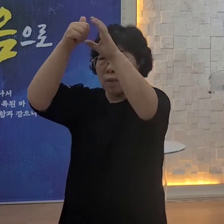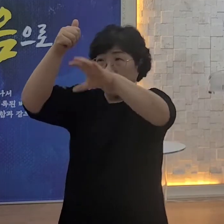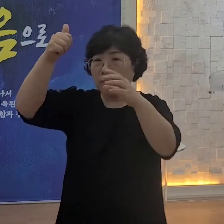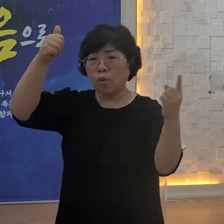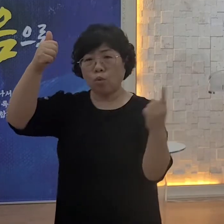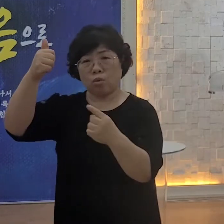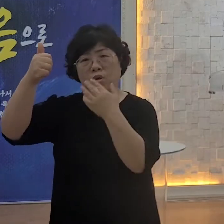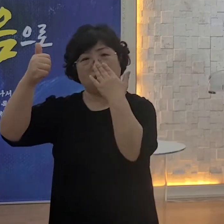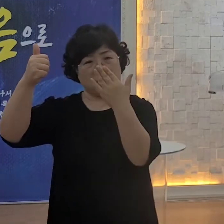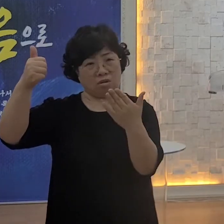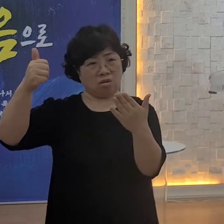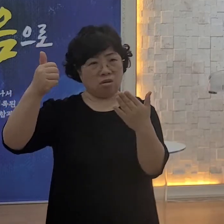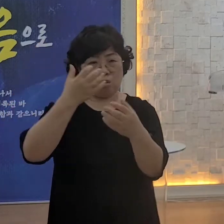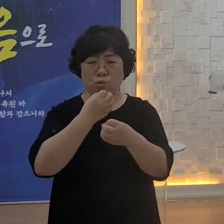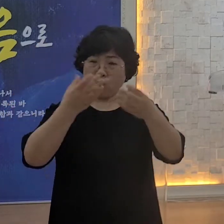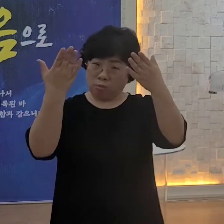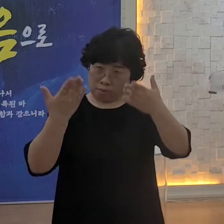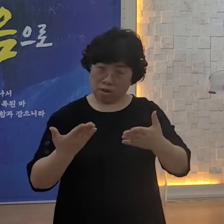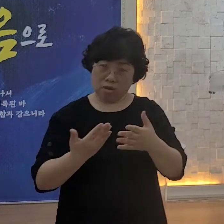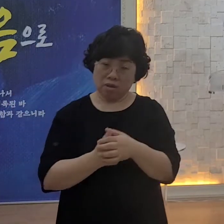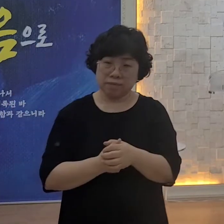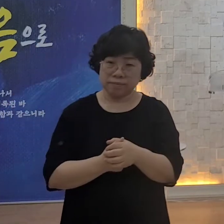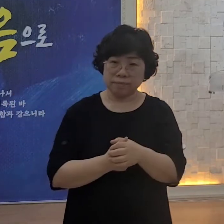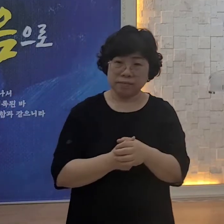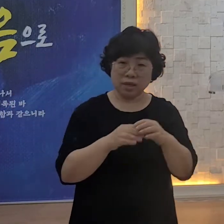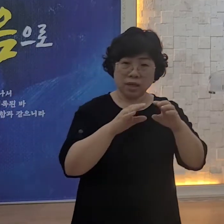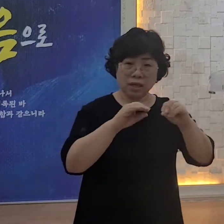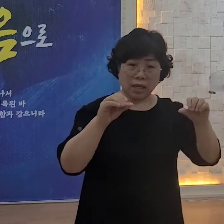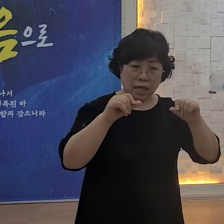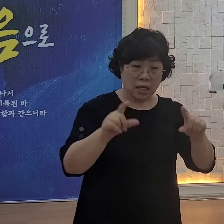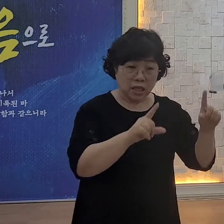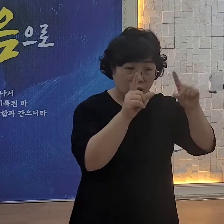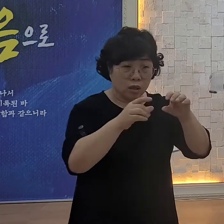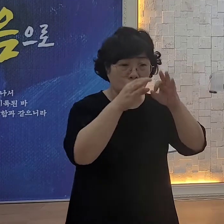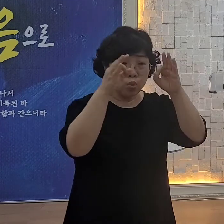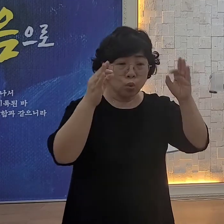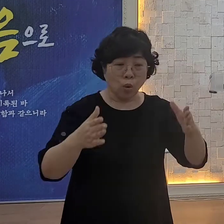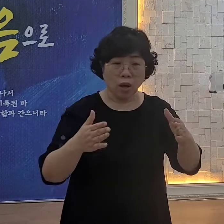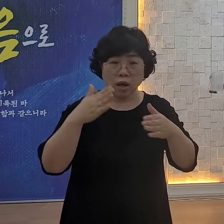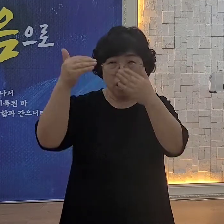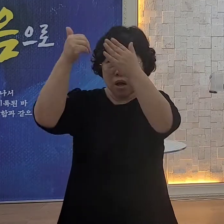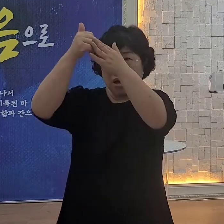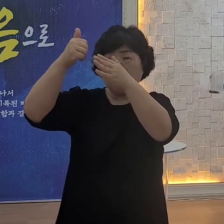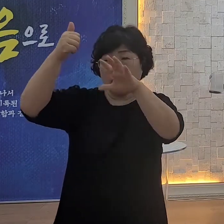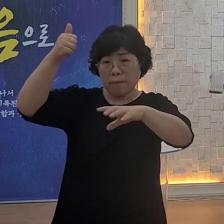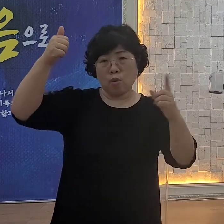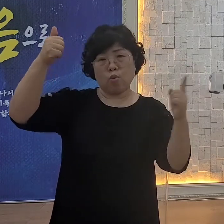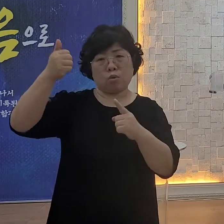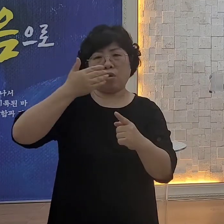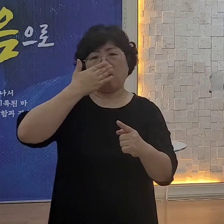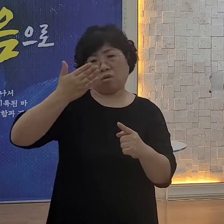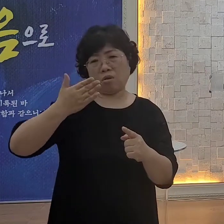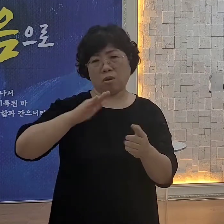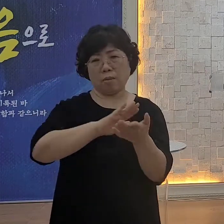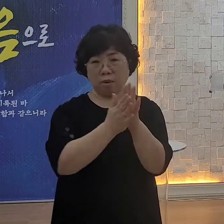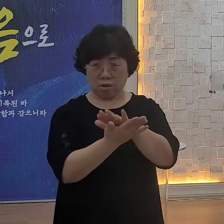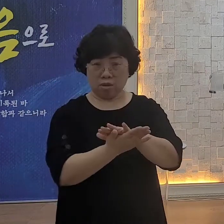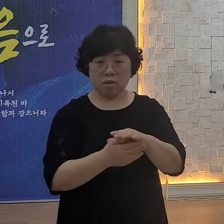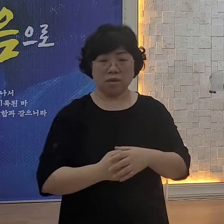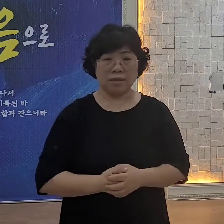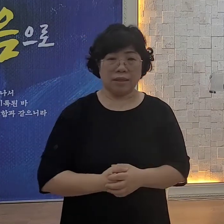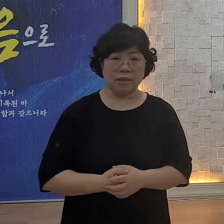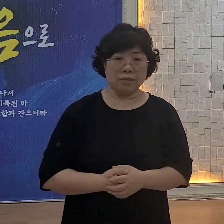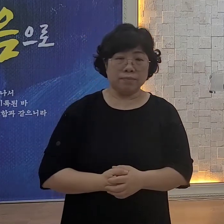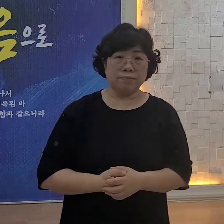수 있는 이 복을 받았다. 이 땅에서 우리가 누릴 수 있는 두 번째 축복입니다. 자, 이